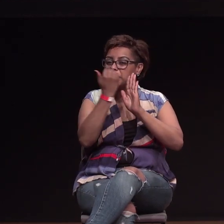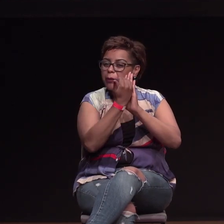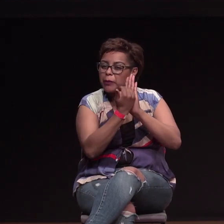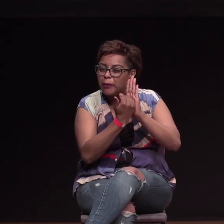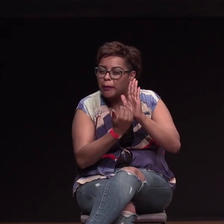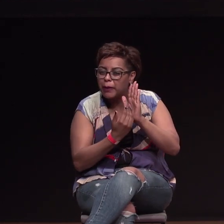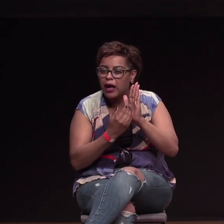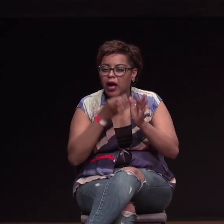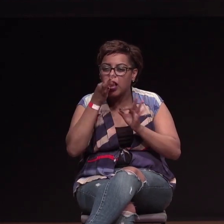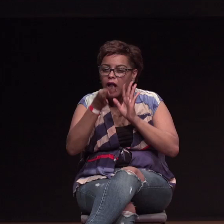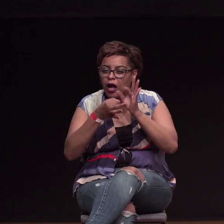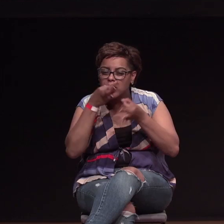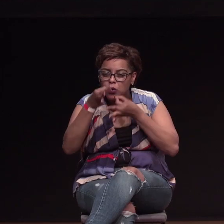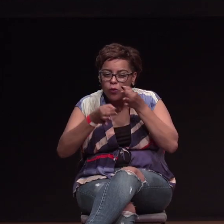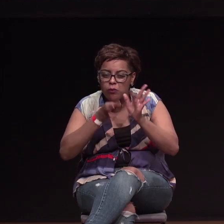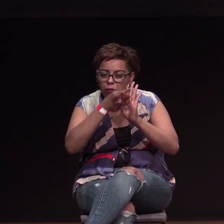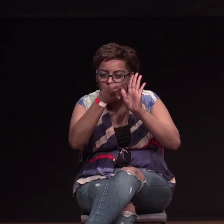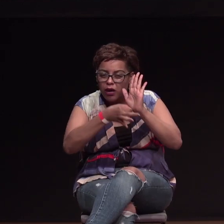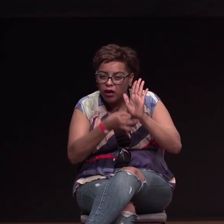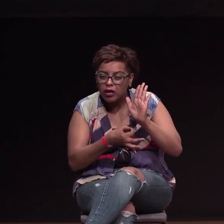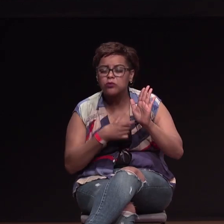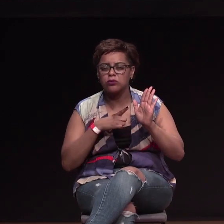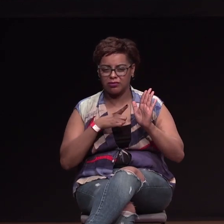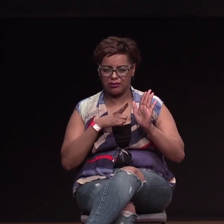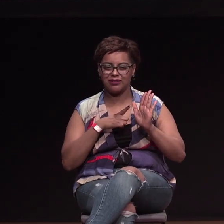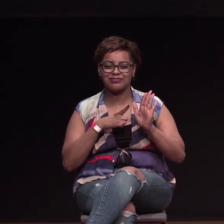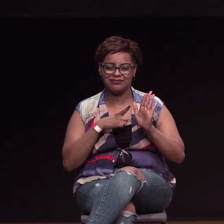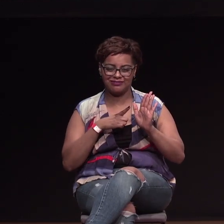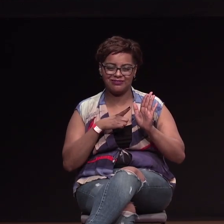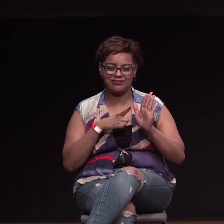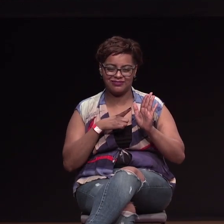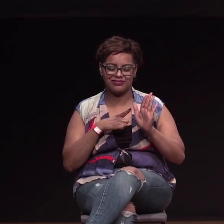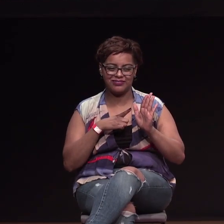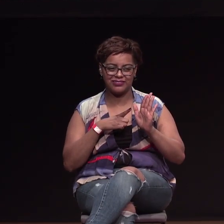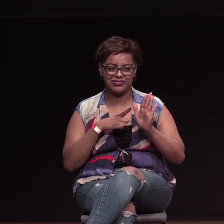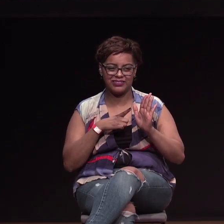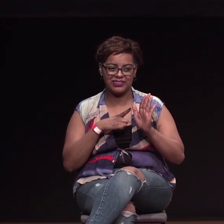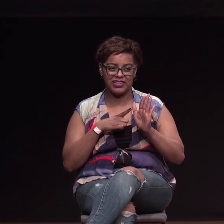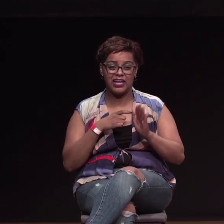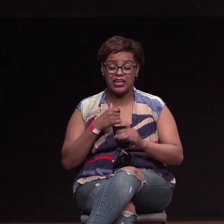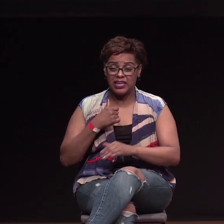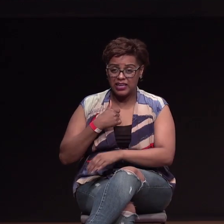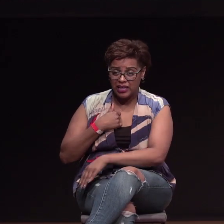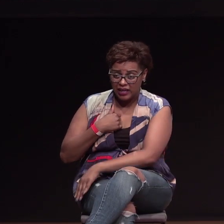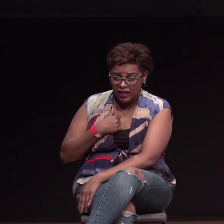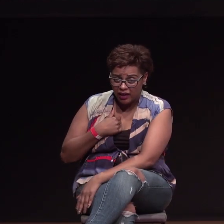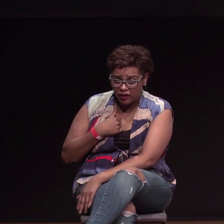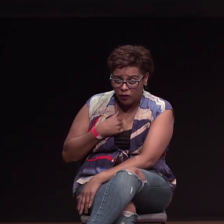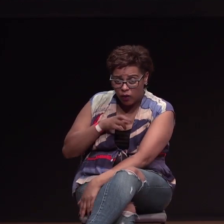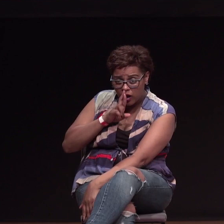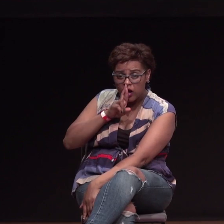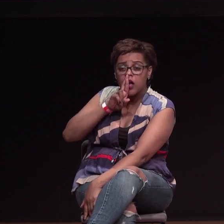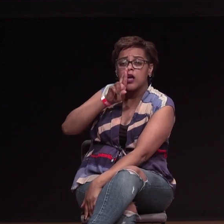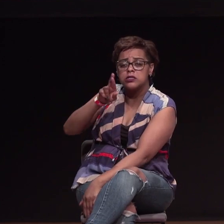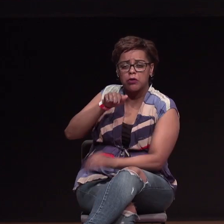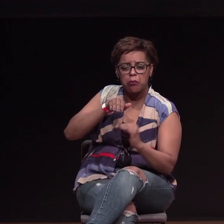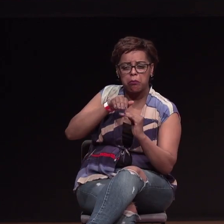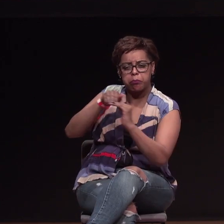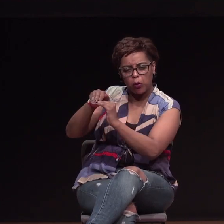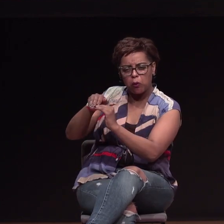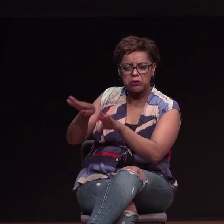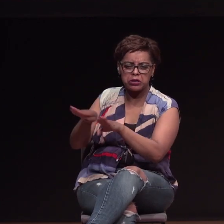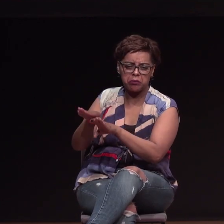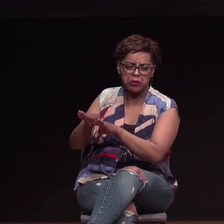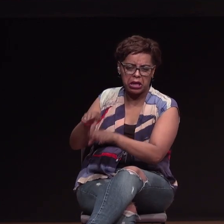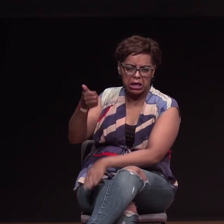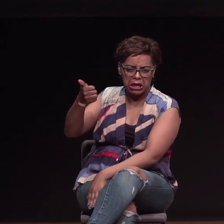argumentam, e me dou o direito de responder a coisas que eu acho